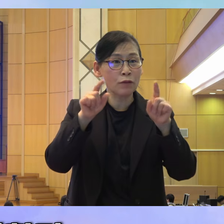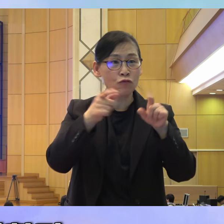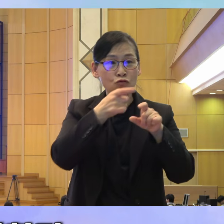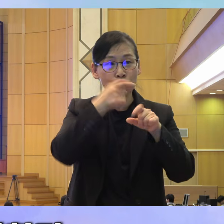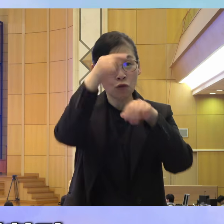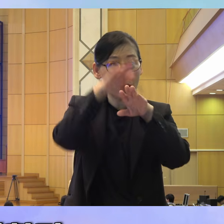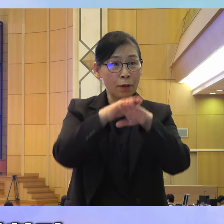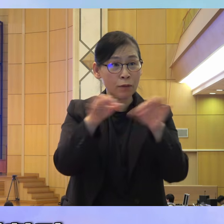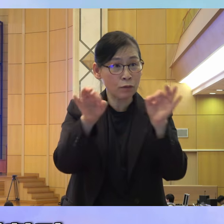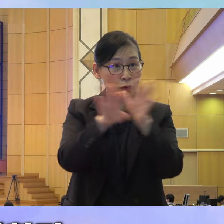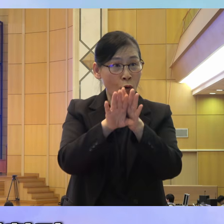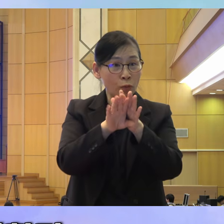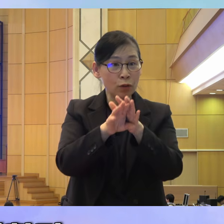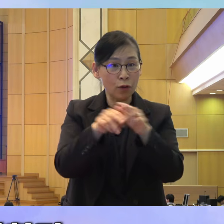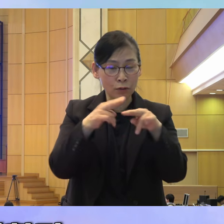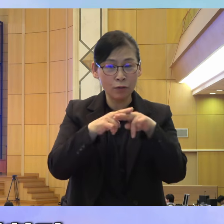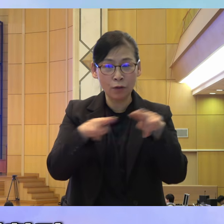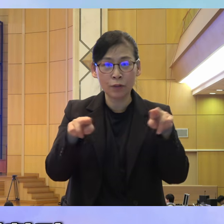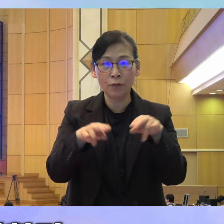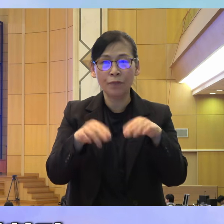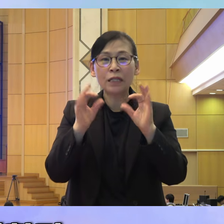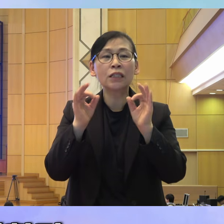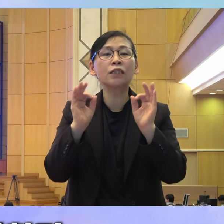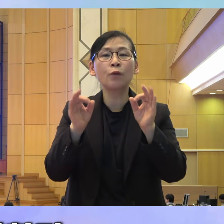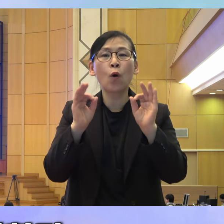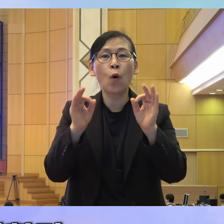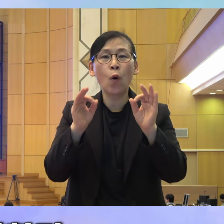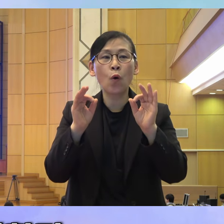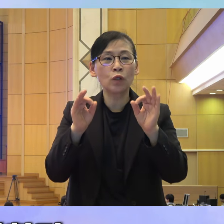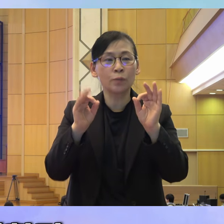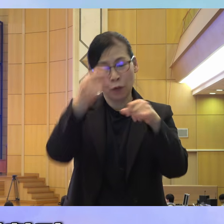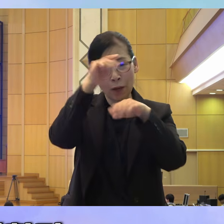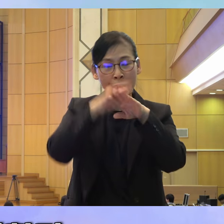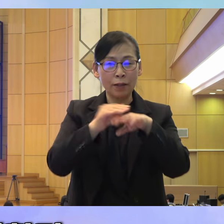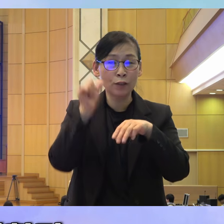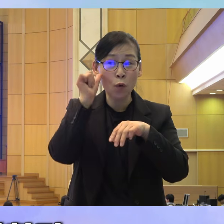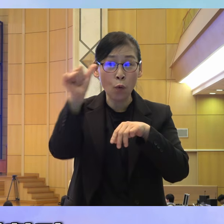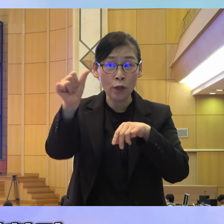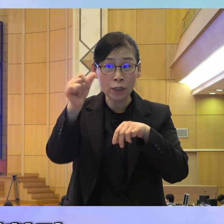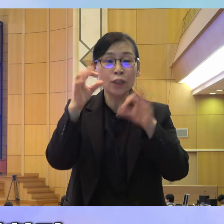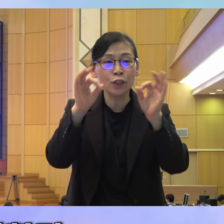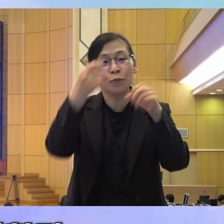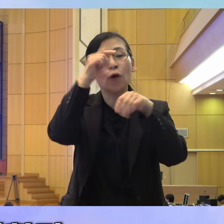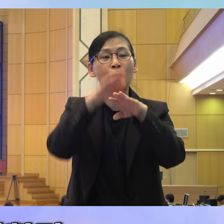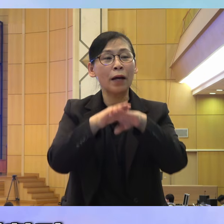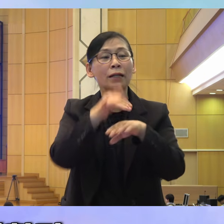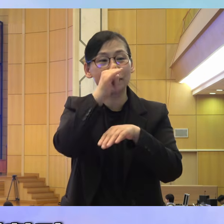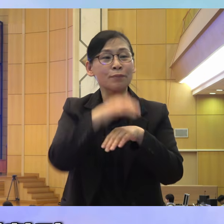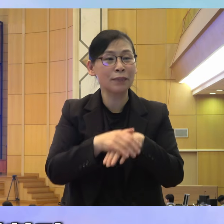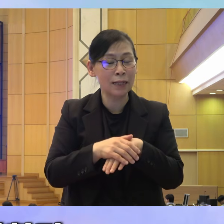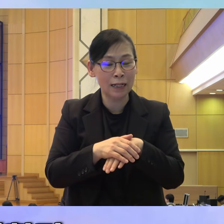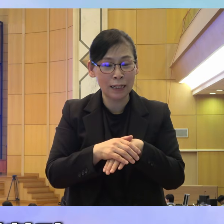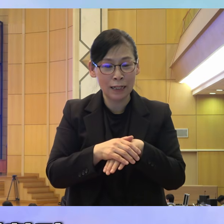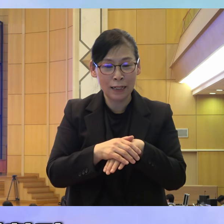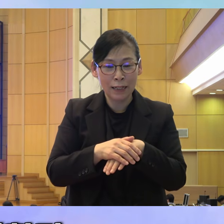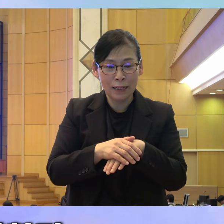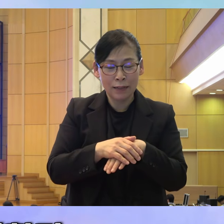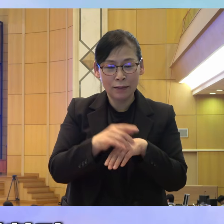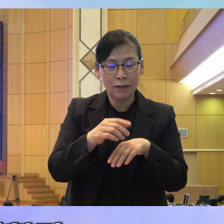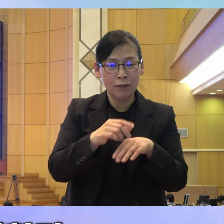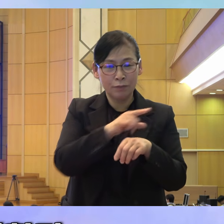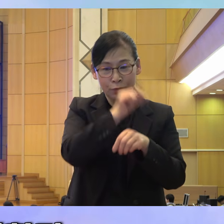수요 예배는 없고요. 금요 예배 연휴 잘 보내시고 그리고 그 연휴 기간